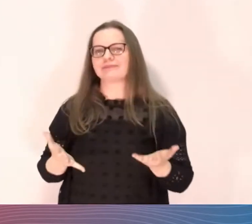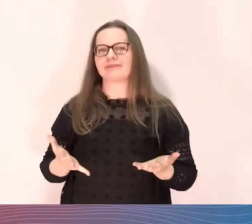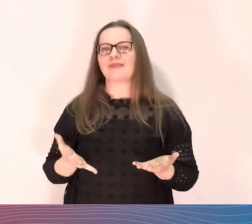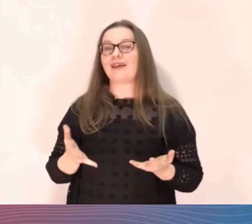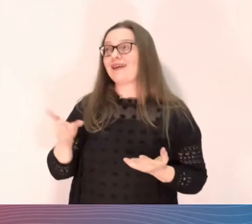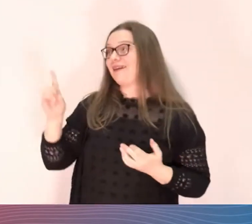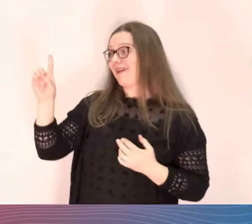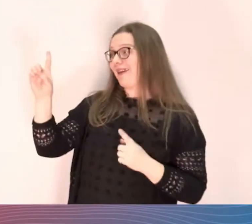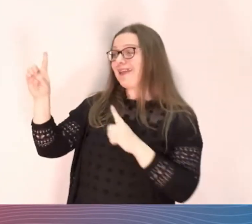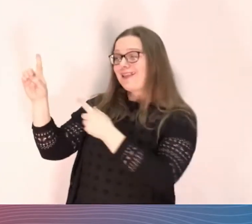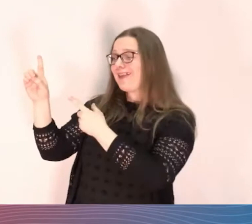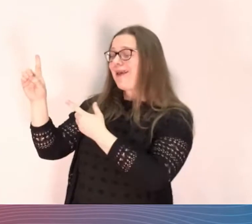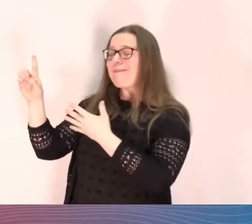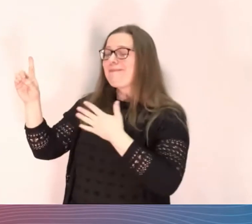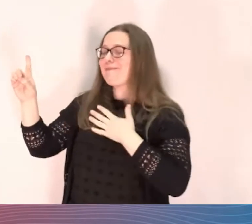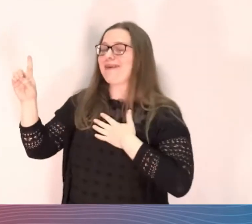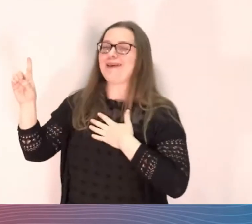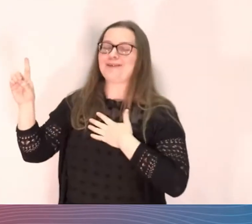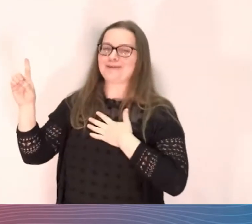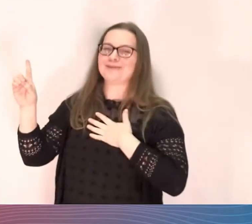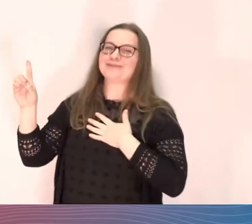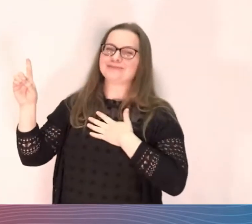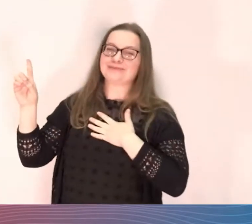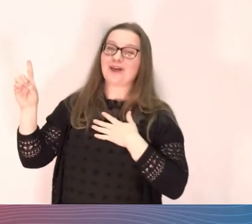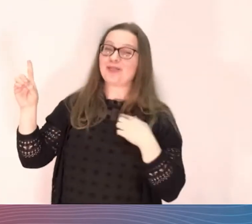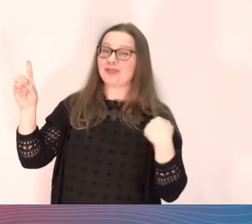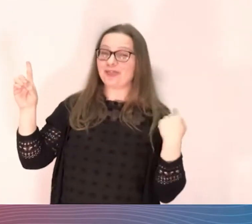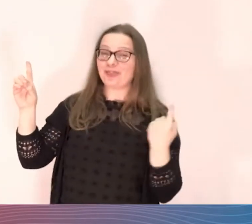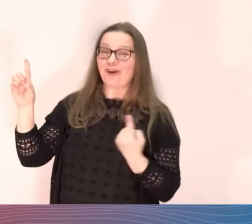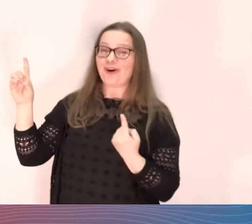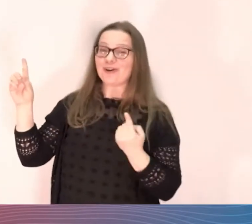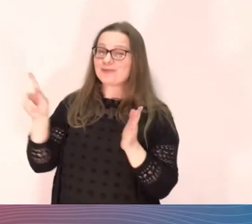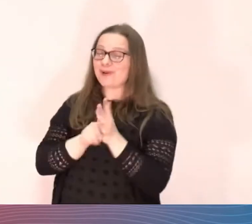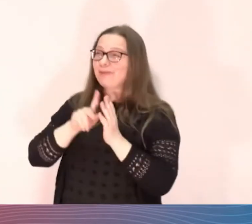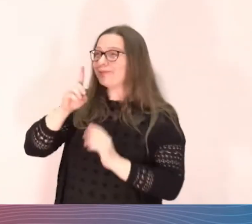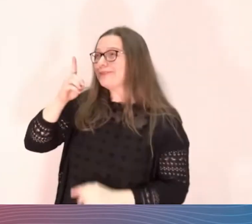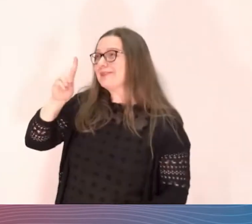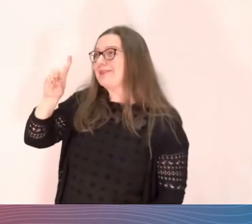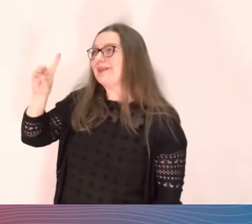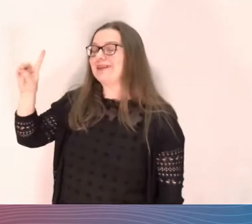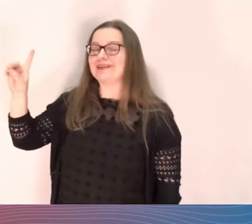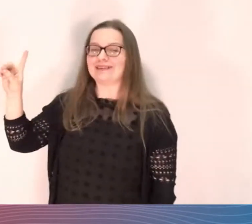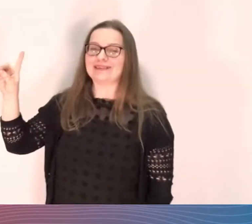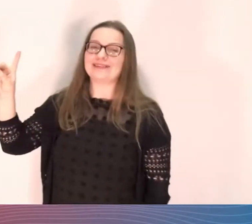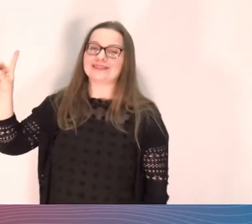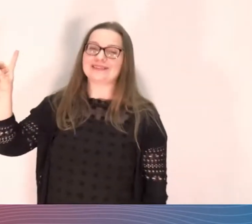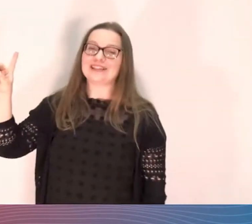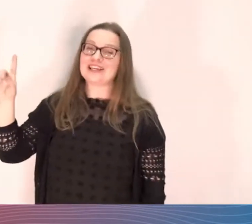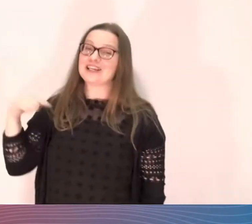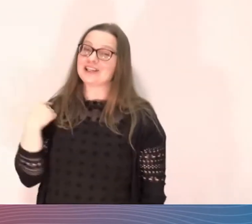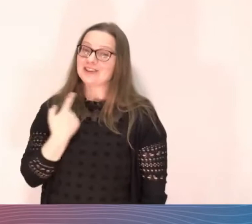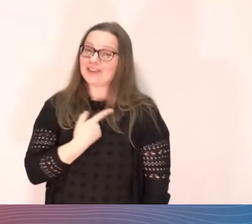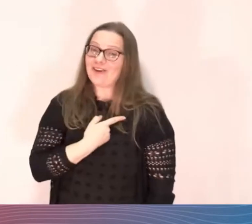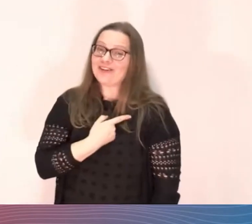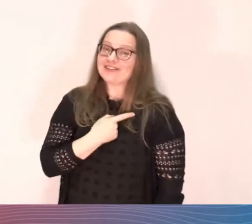nosso. Nós pertencemos a Deus e Deus pertence a nós.